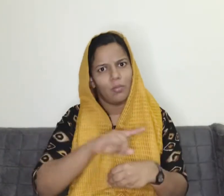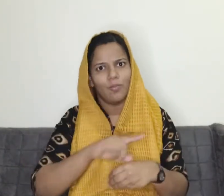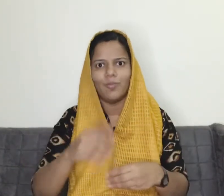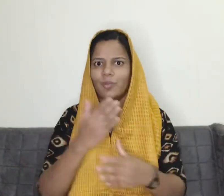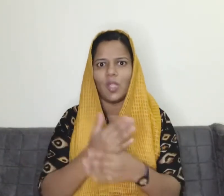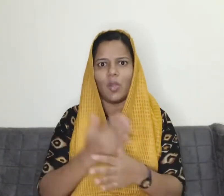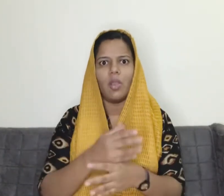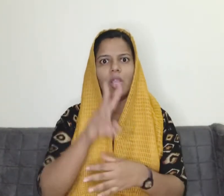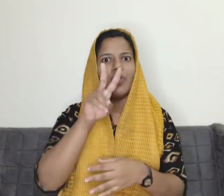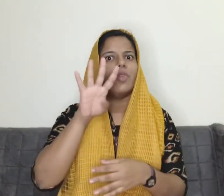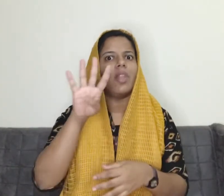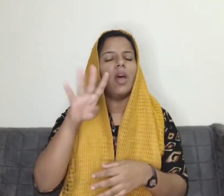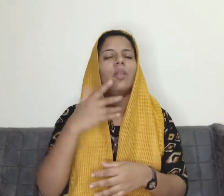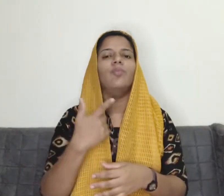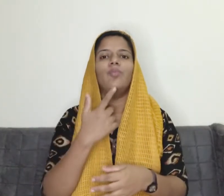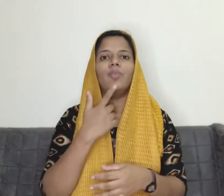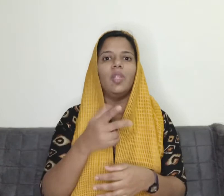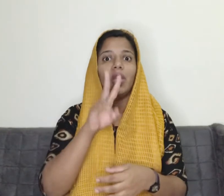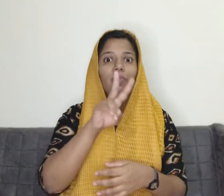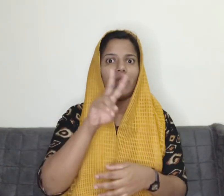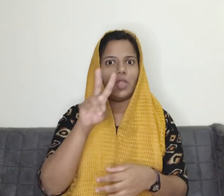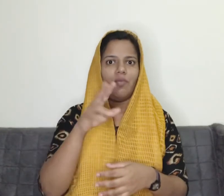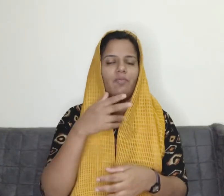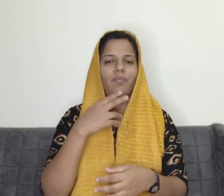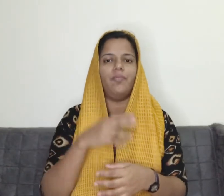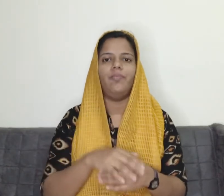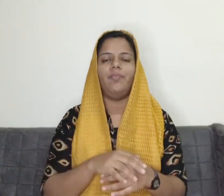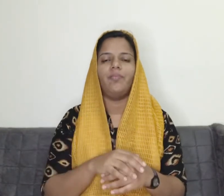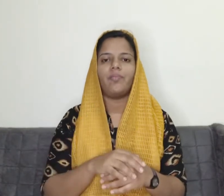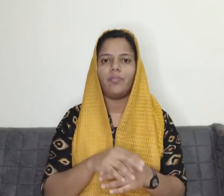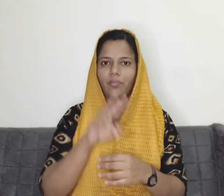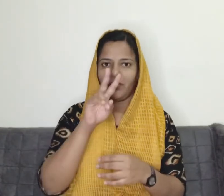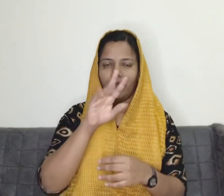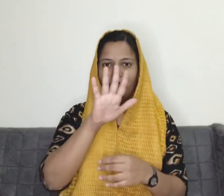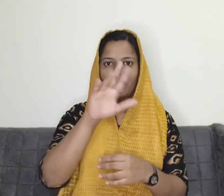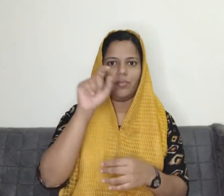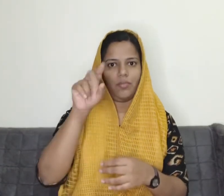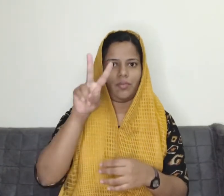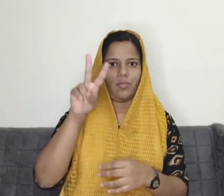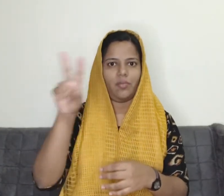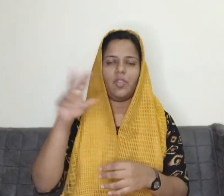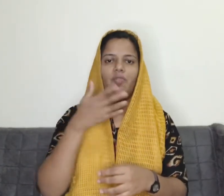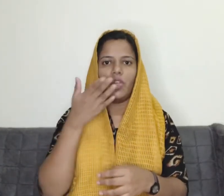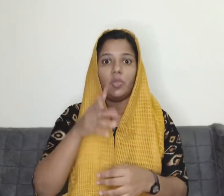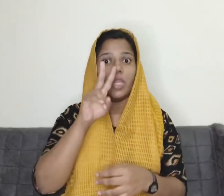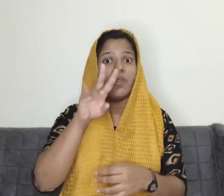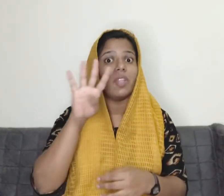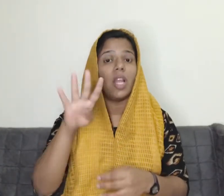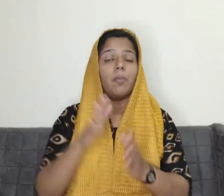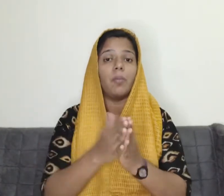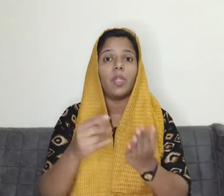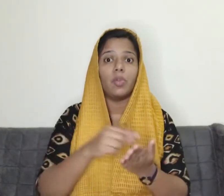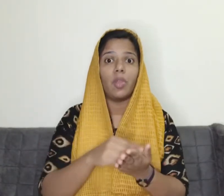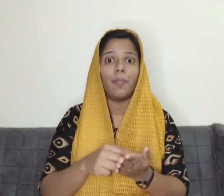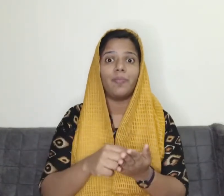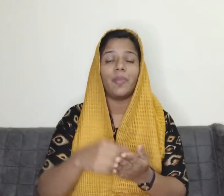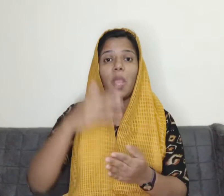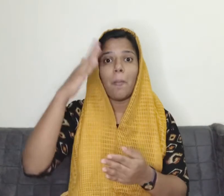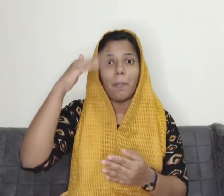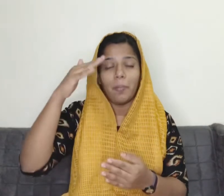ചെയ്തുകൊണ്ടിരിക്കുക. 24-ാം വാക്യം 22-ാം വാക്യം വായിച്ചു, യിരെമ്യാവിൻ്റെ പുസ്തകം 25:22. ഇനി 24-ാം വാക്യം വായിക്കും. മുൻമഴയും